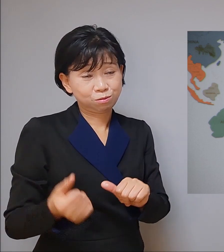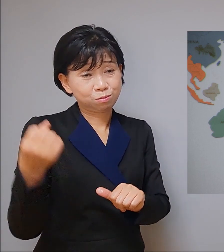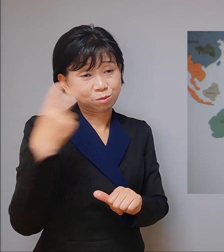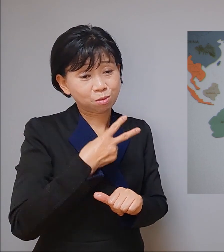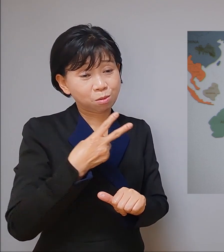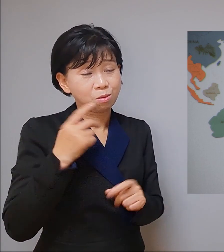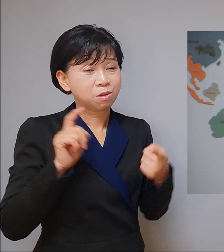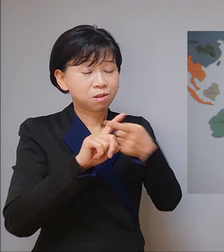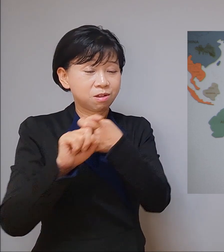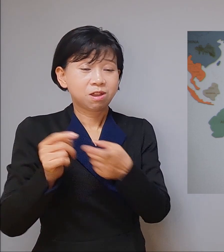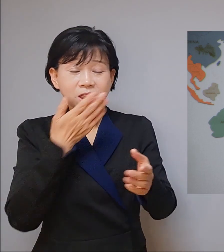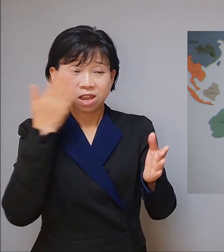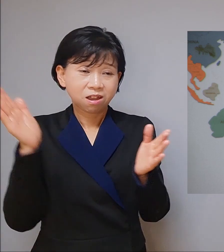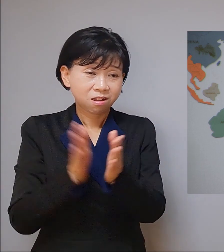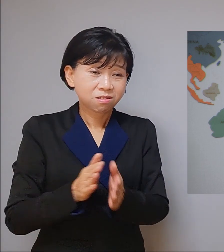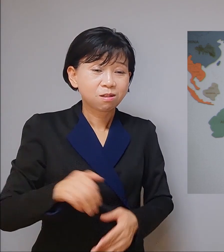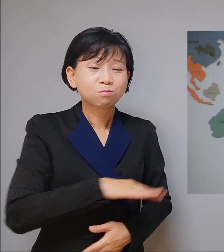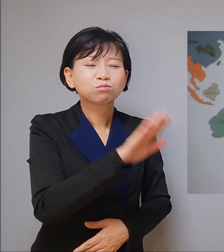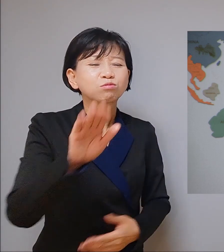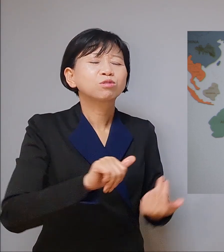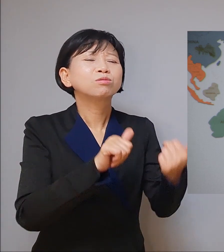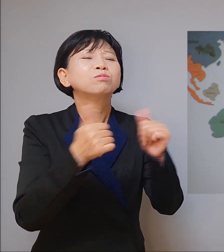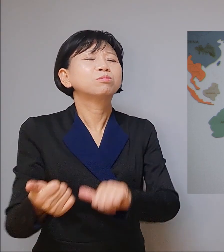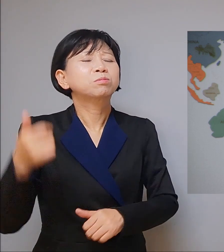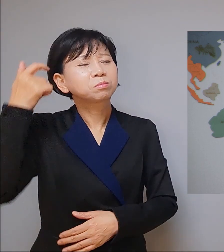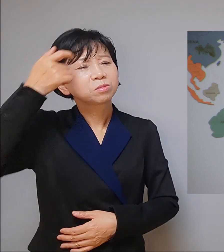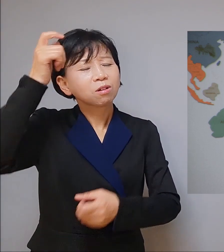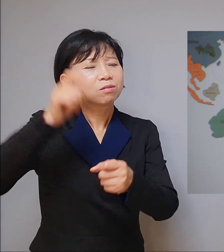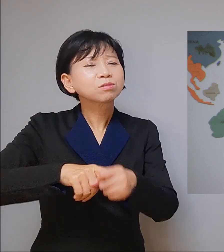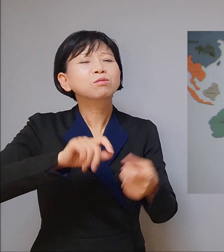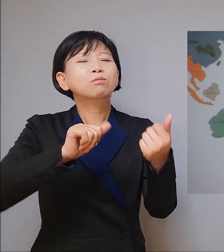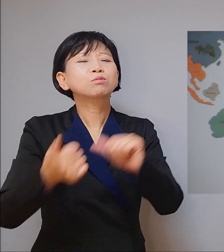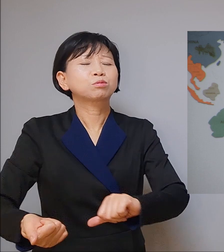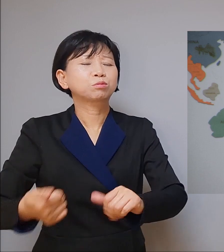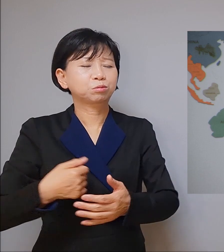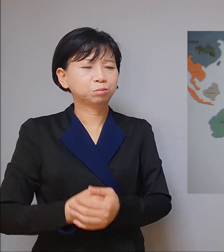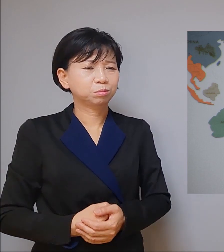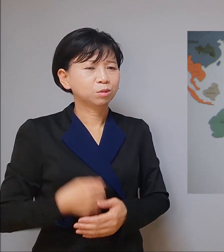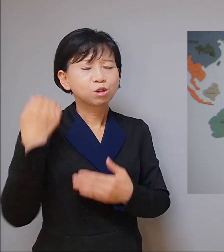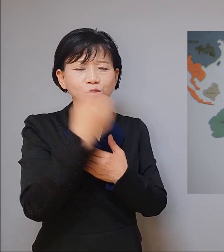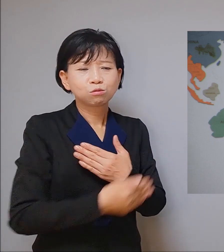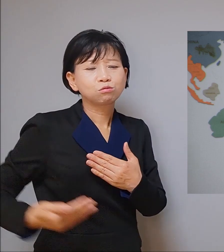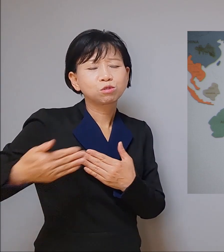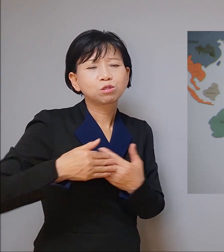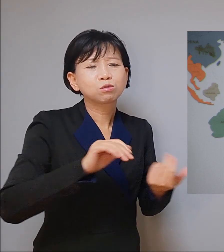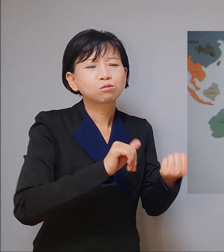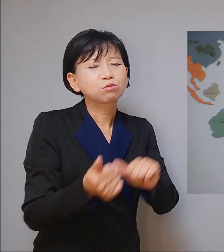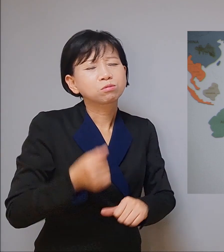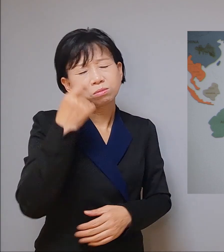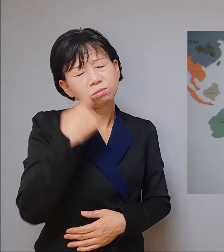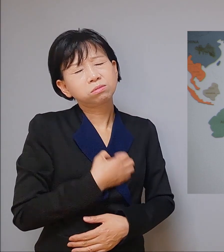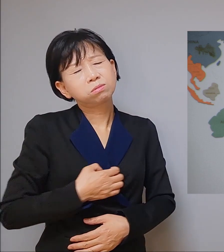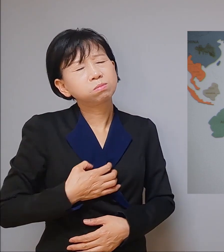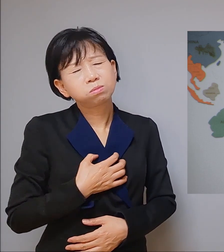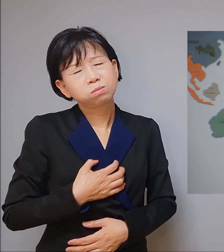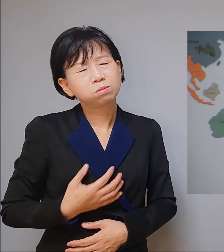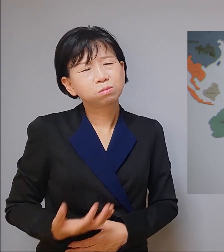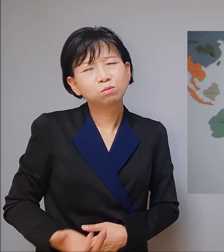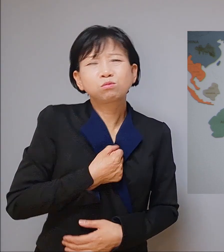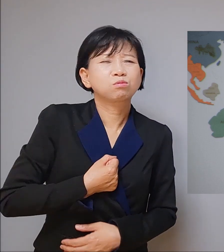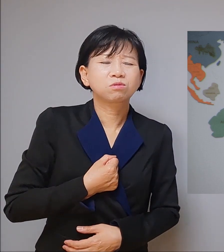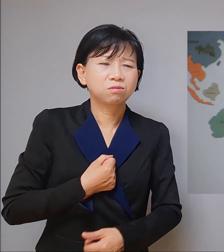예수님과 연합한 우리의 죽음은 영적인 죽음입니다. 육신의 죽음은 커다란 슬픔과 함께 참 충격적으로